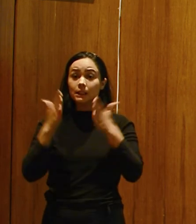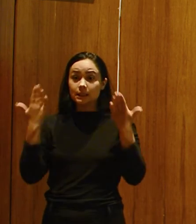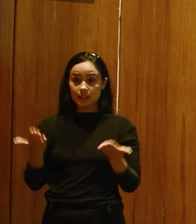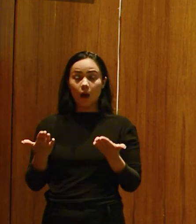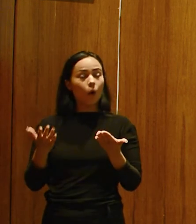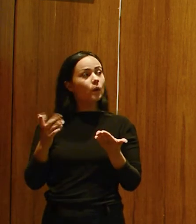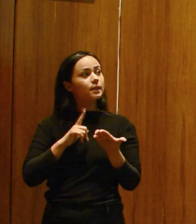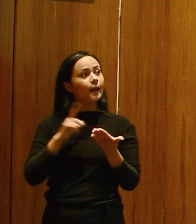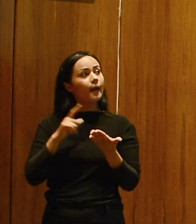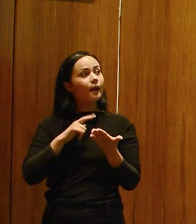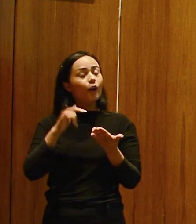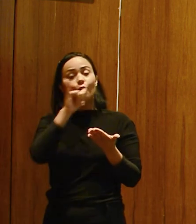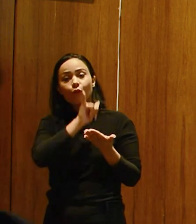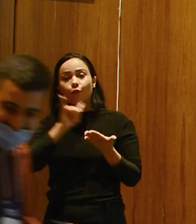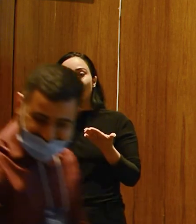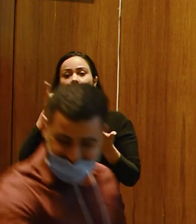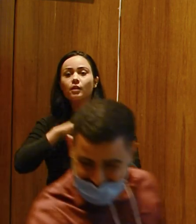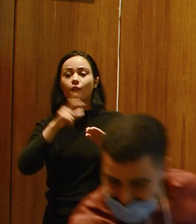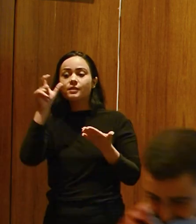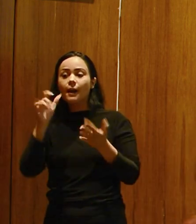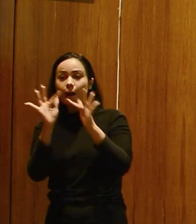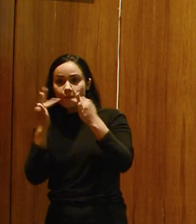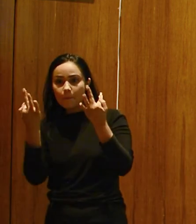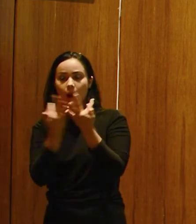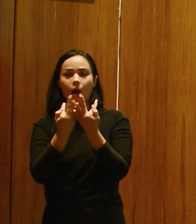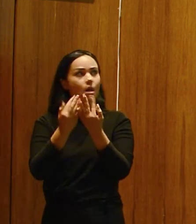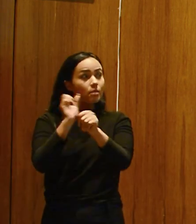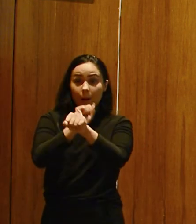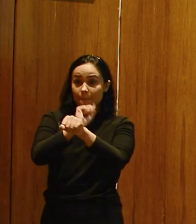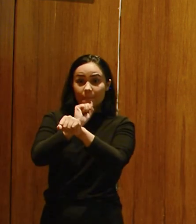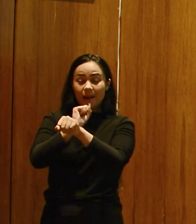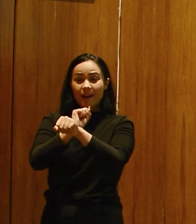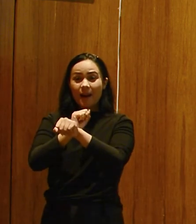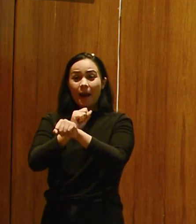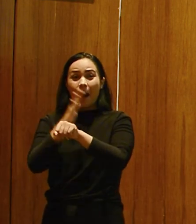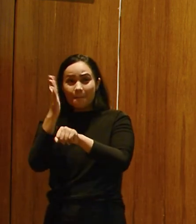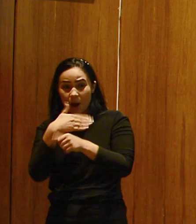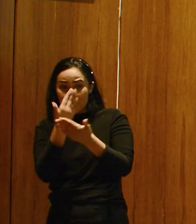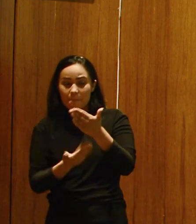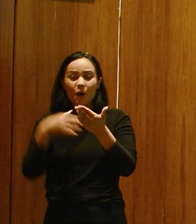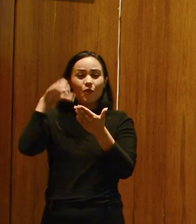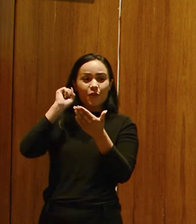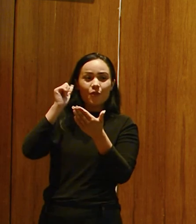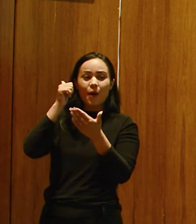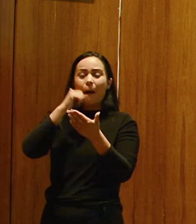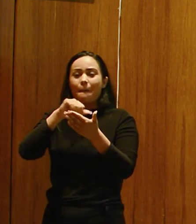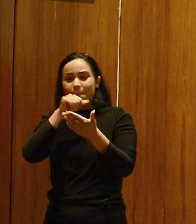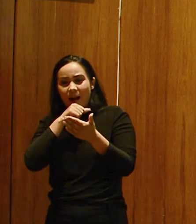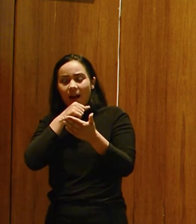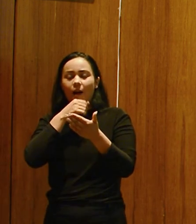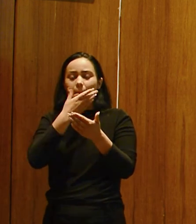Então, algumas mensagens para nós levarmos. Você que é familiar, não espere a piora da perda auditiva do seu pai, do seu avô.